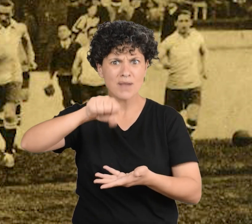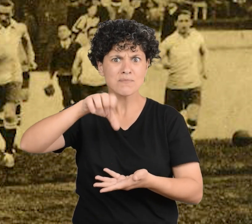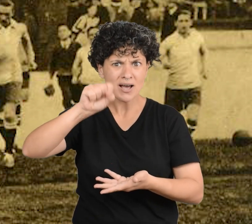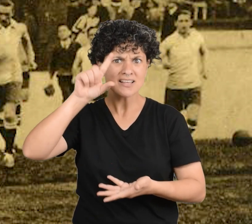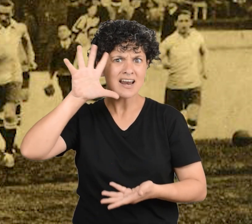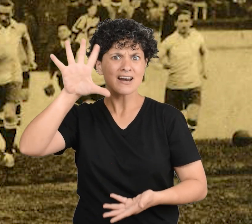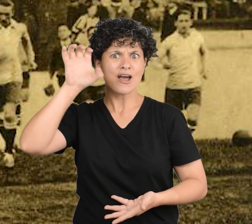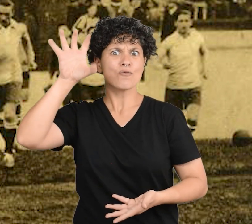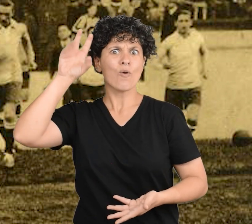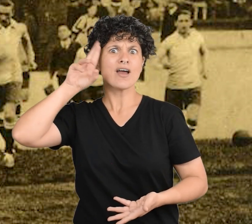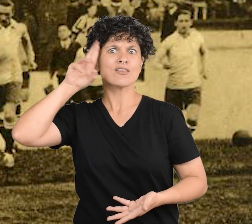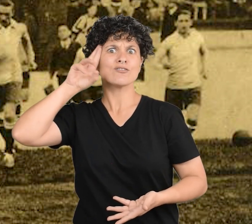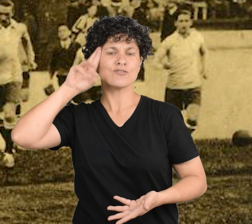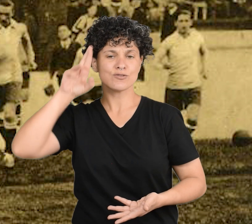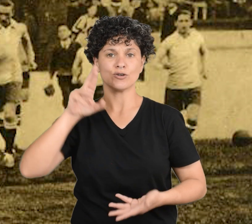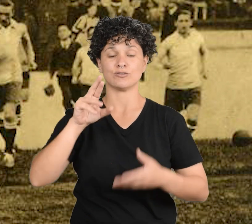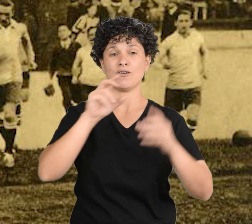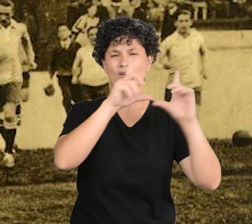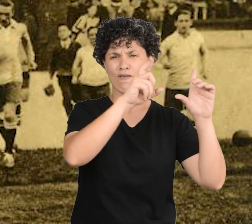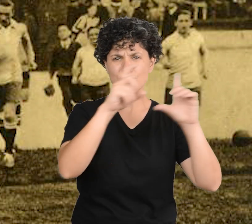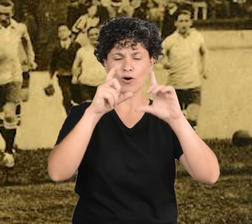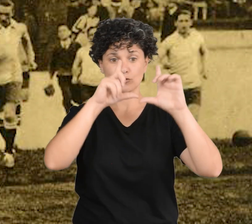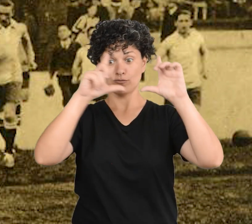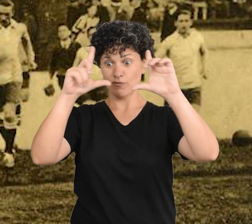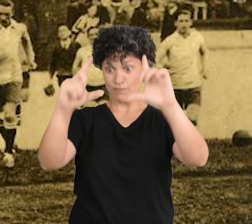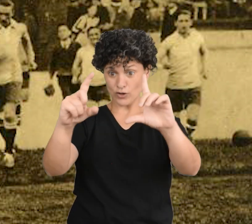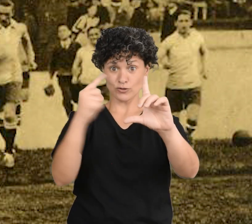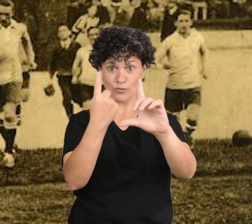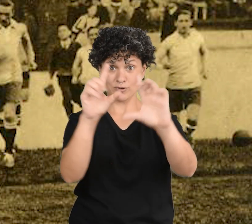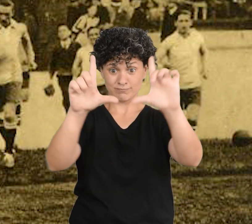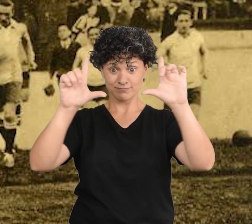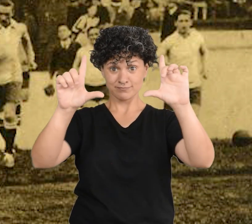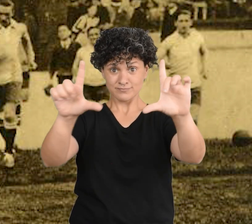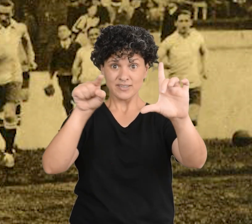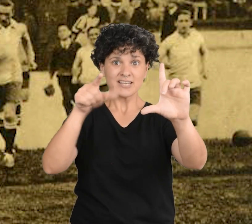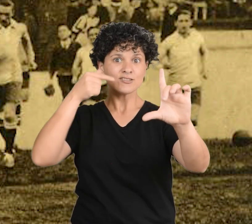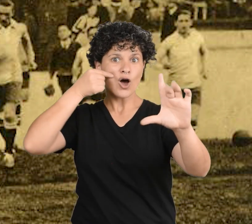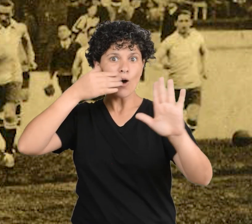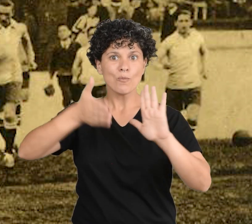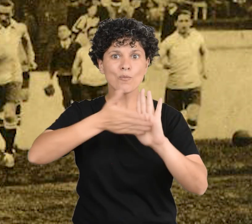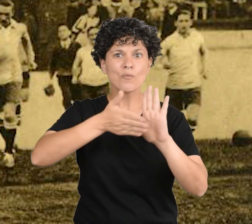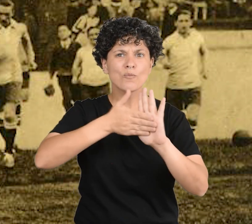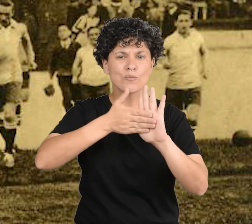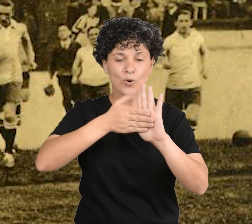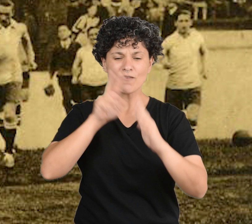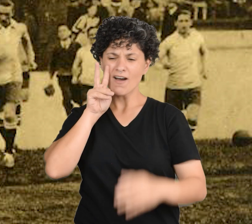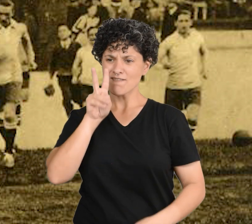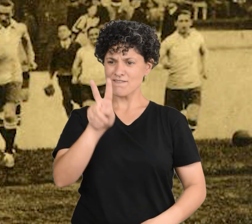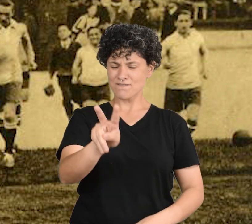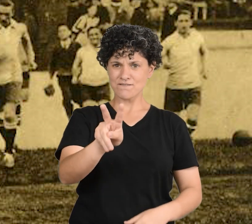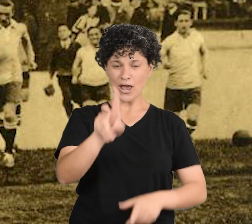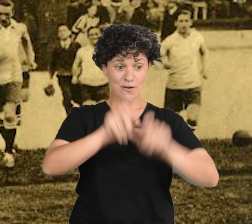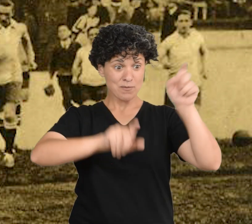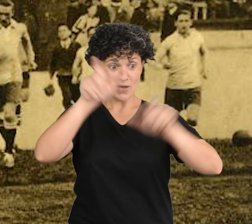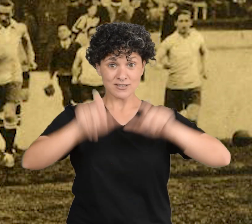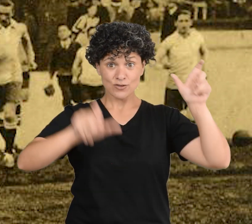El museo nos seguía cautivando con sus recuerdos, otra enorme fotografía en la pared se desplegaba como testimonio imborrable.